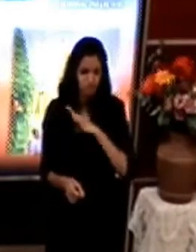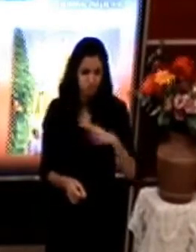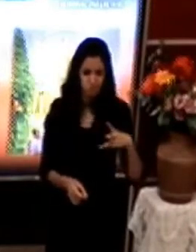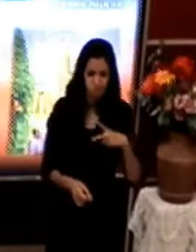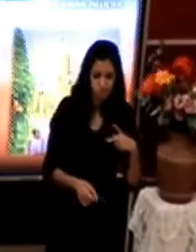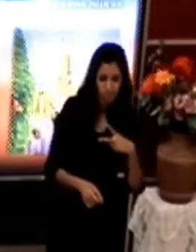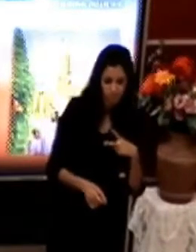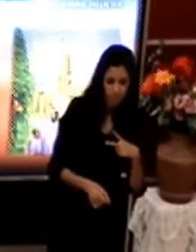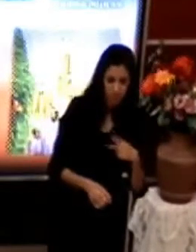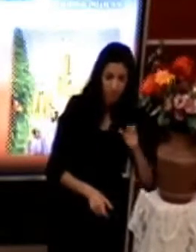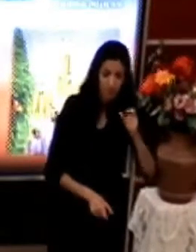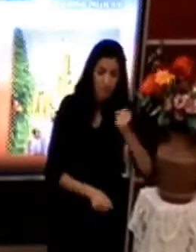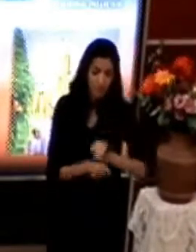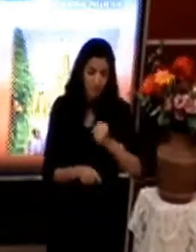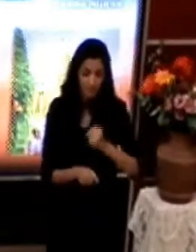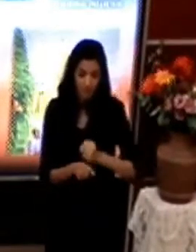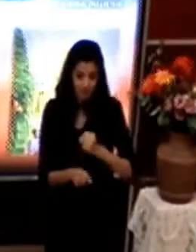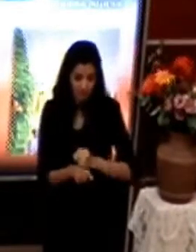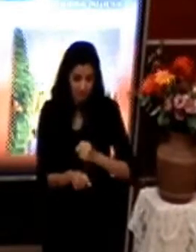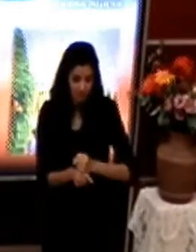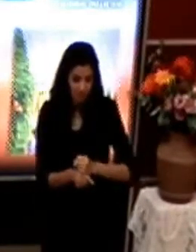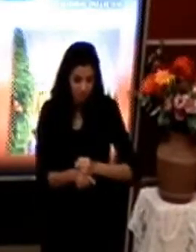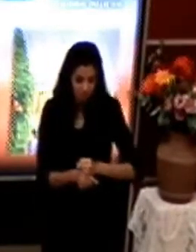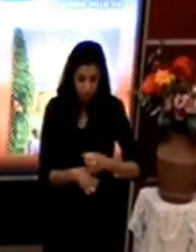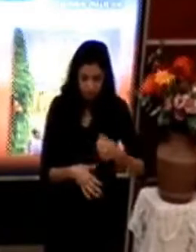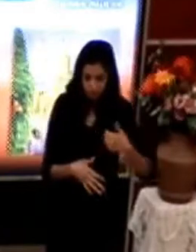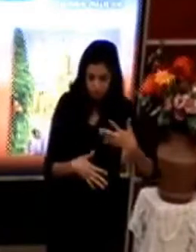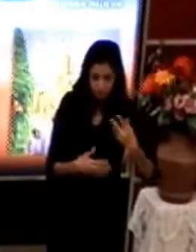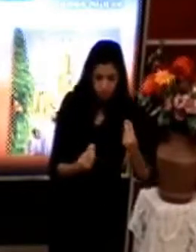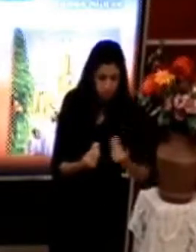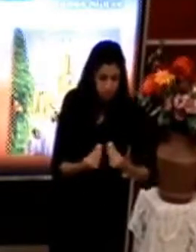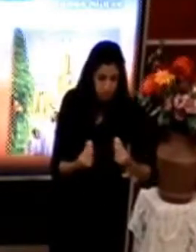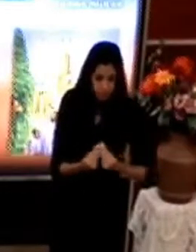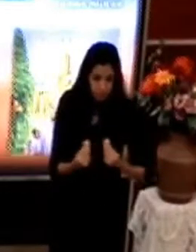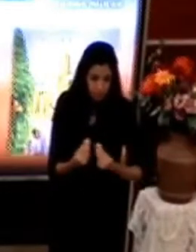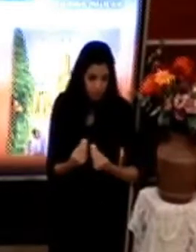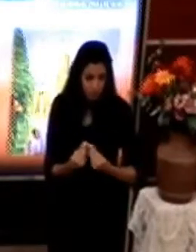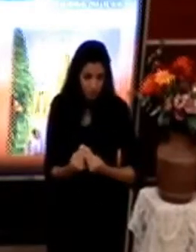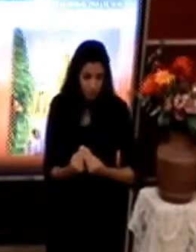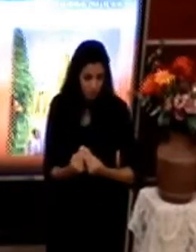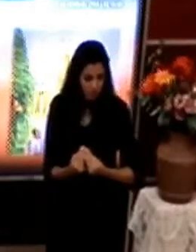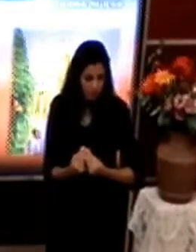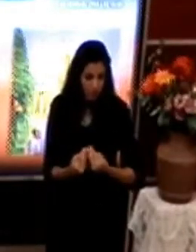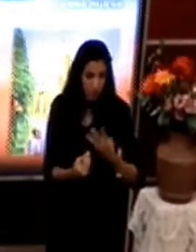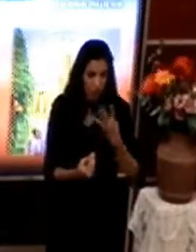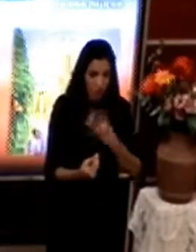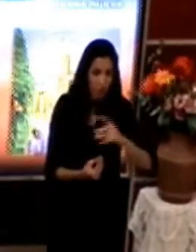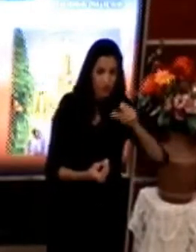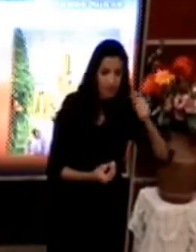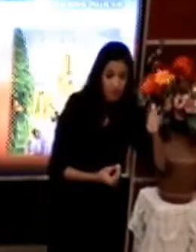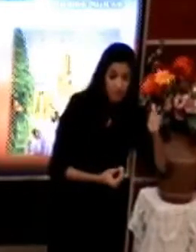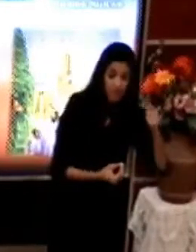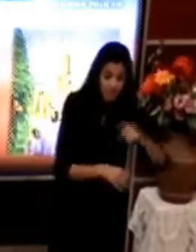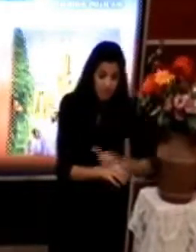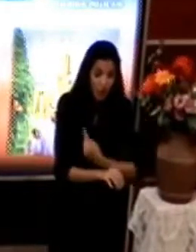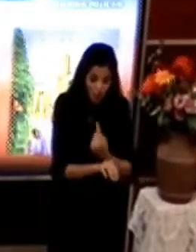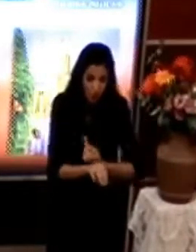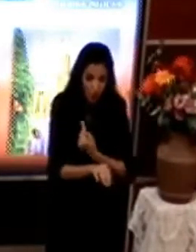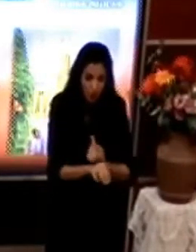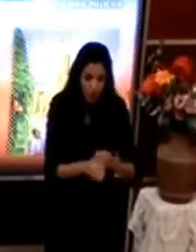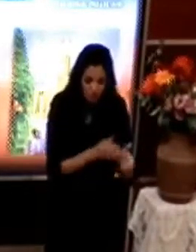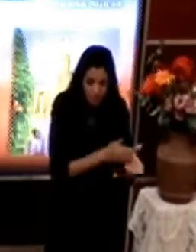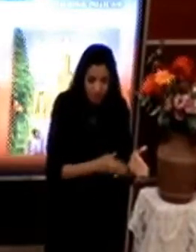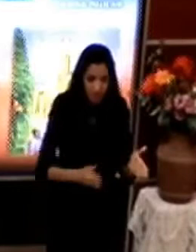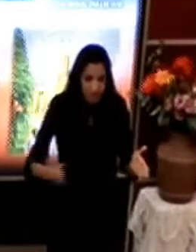trabajaba muchas horas, llegué a trabajar 46 horas tranquilamente, sin problema, todo de corrido, y decía,